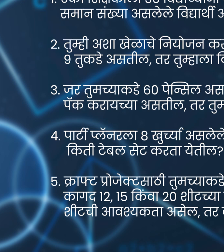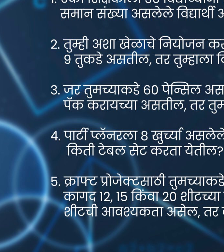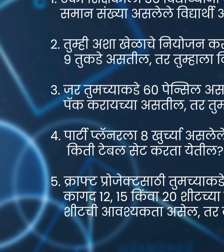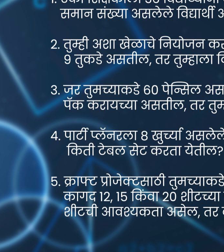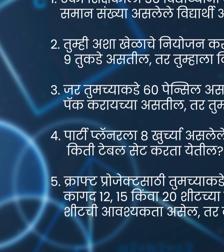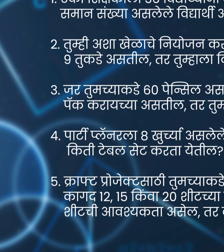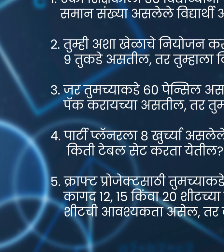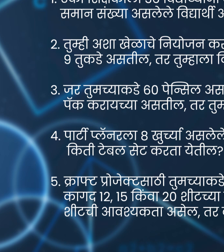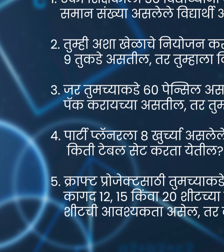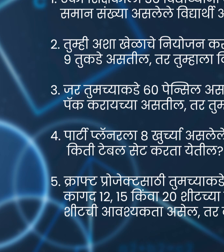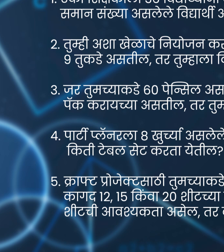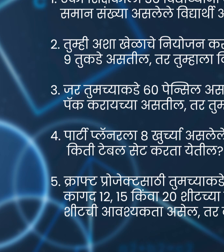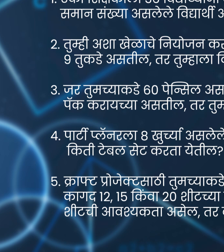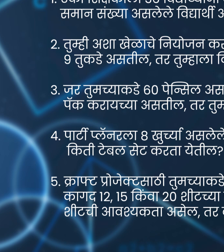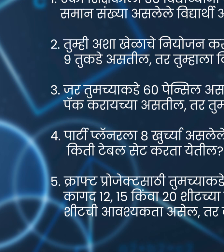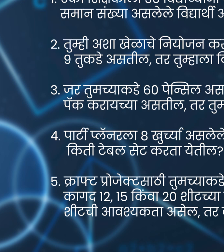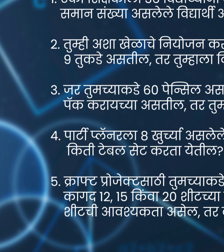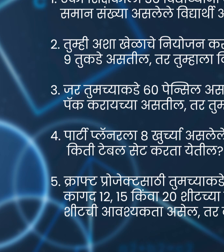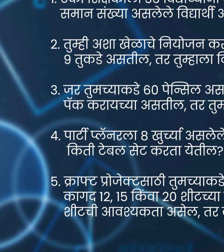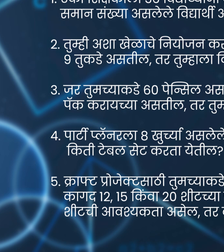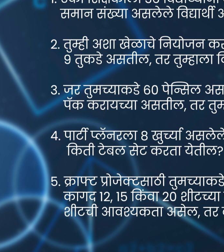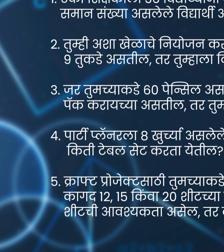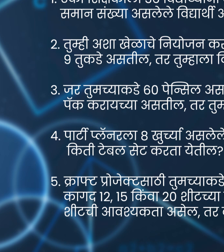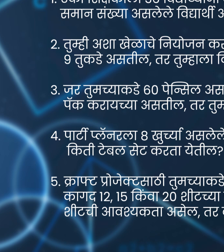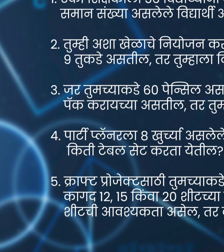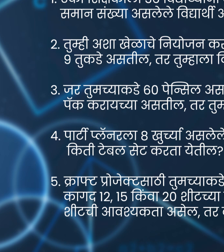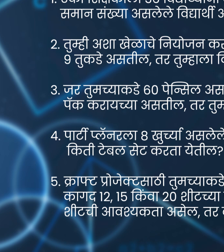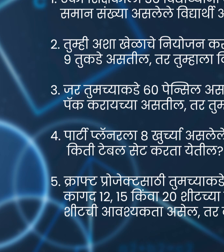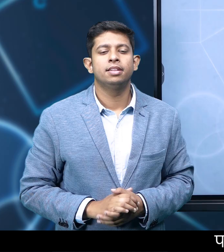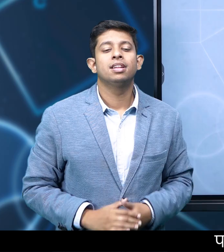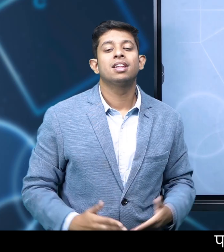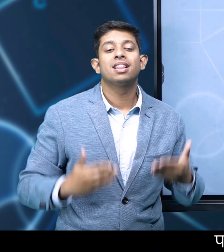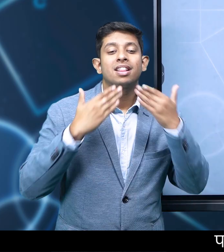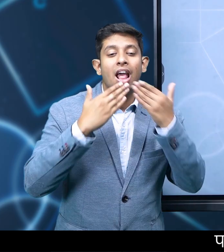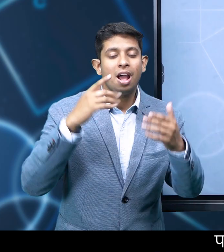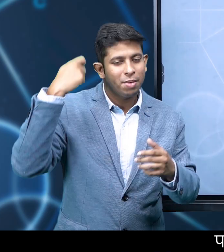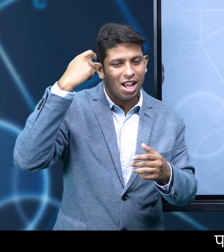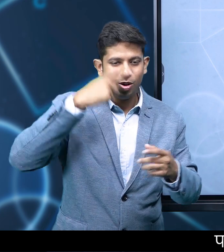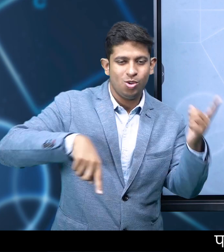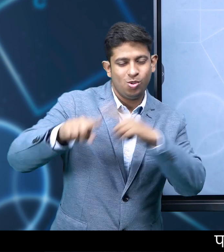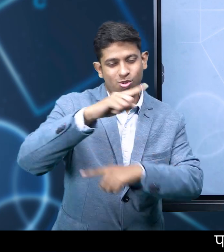पाहिल्याबद्दल धन्यवाद.